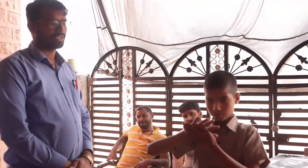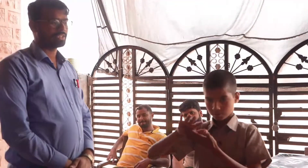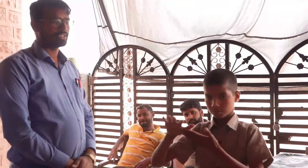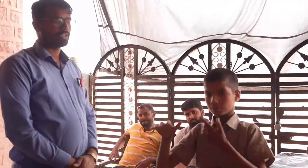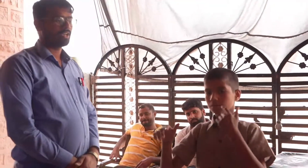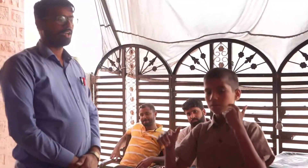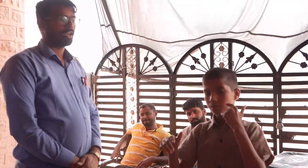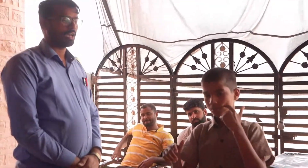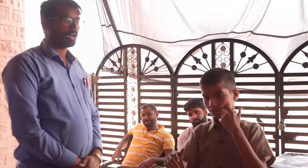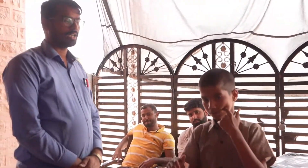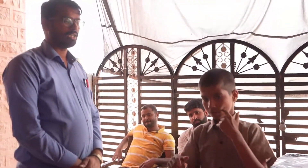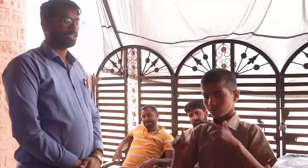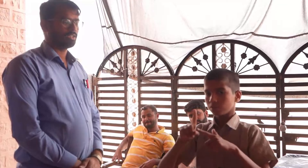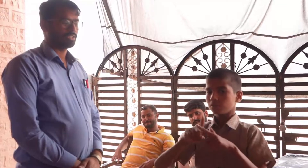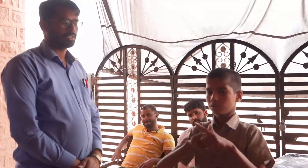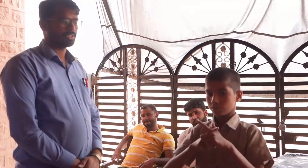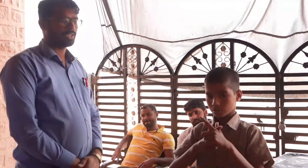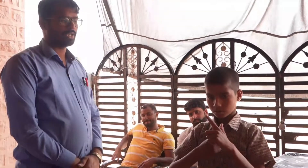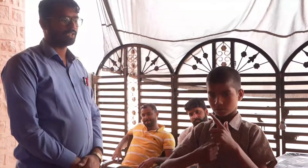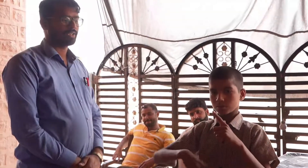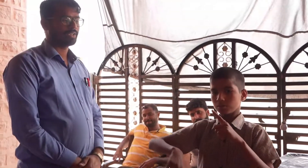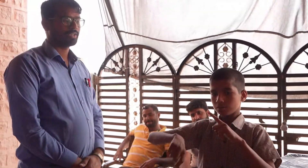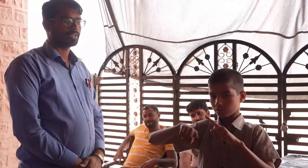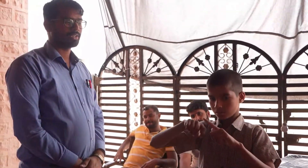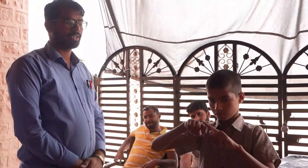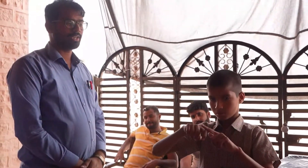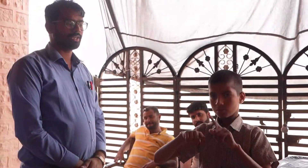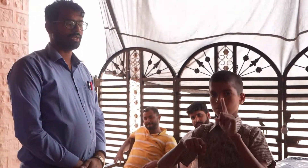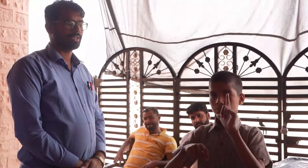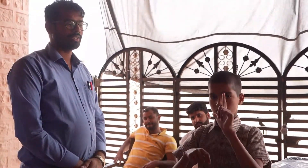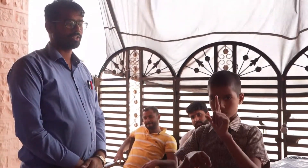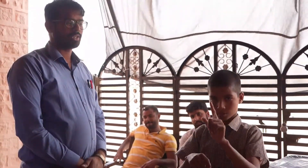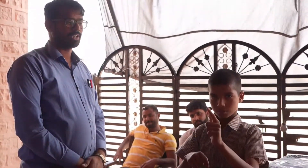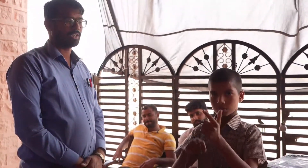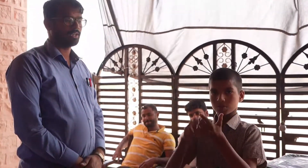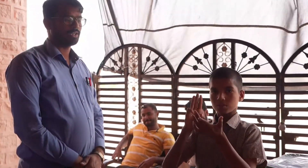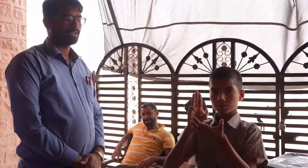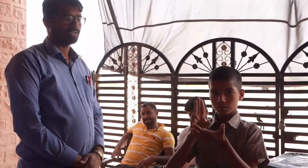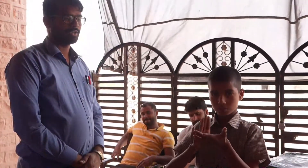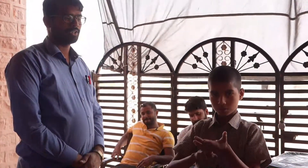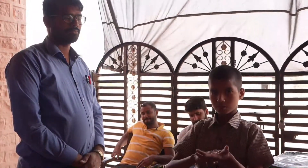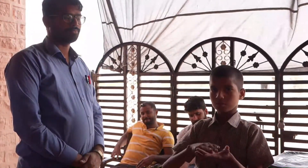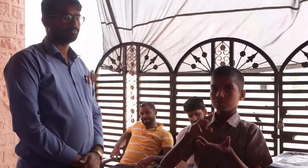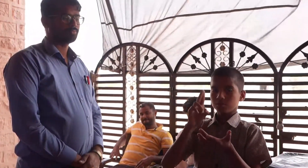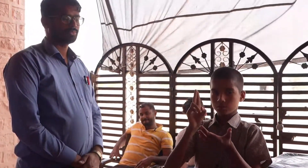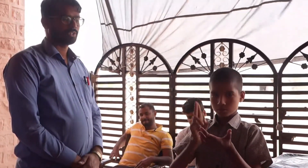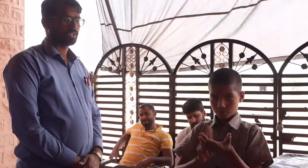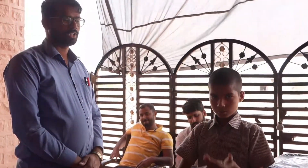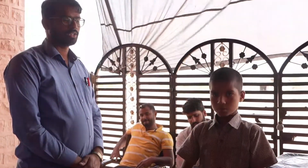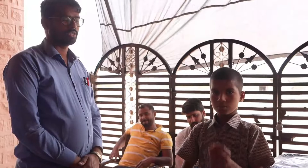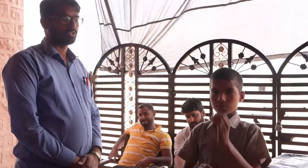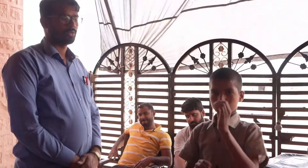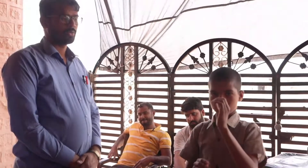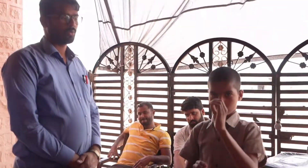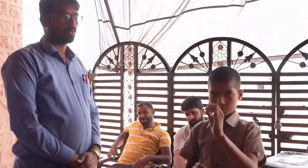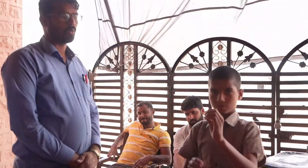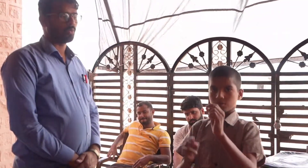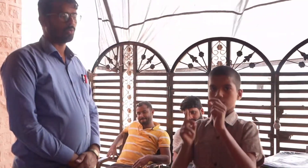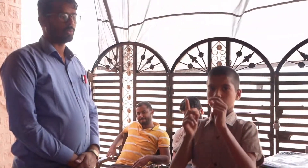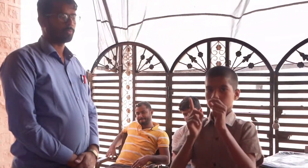एच आई जे के एल एम एन ओ